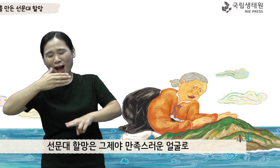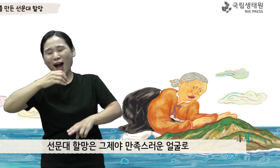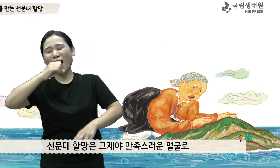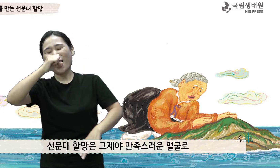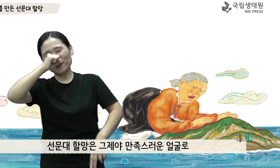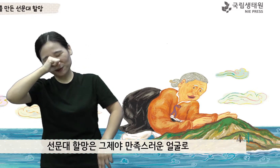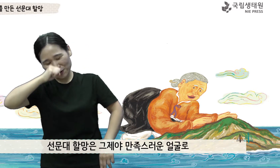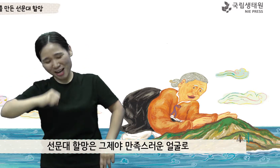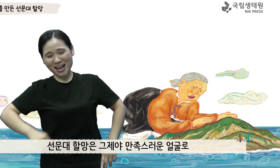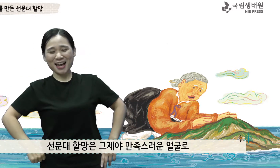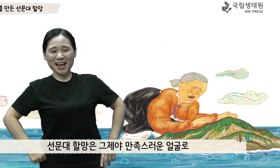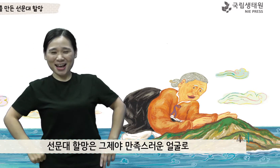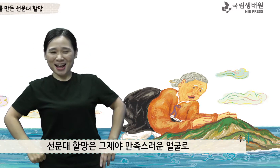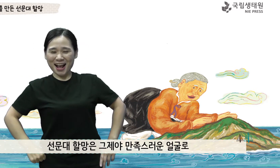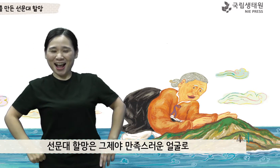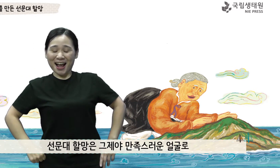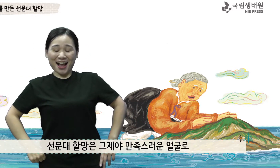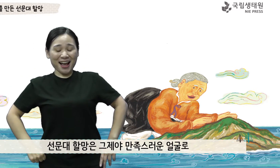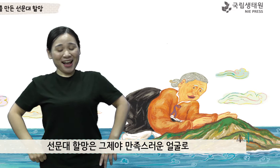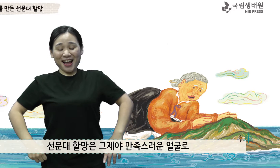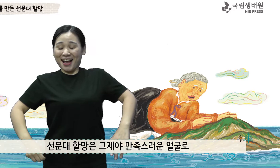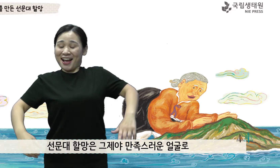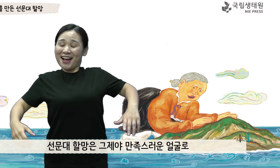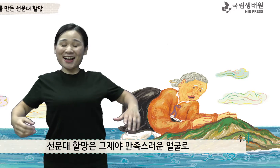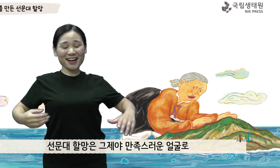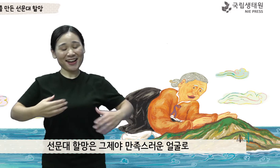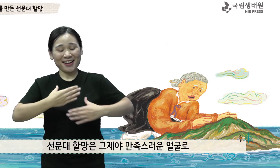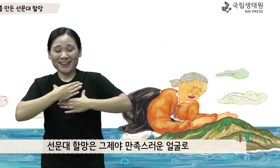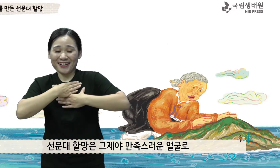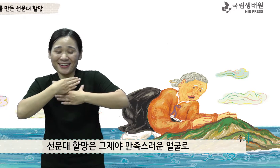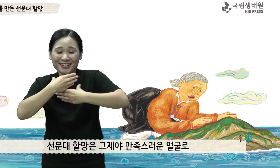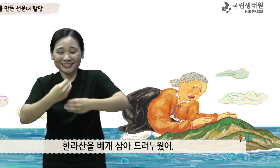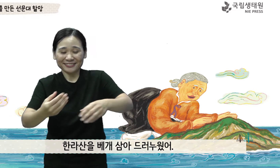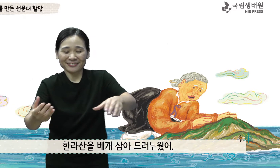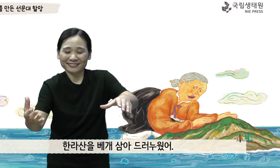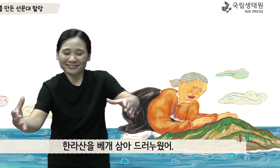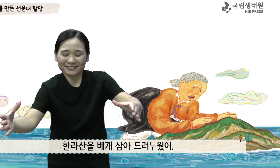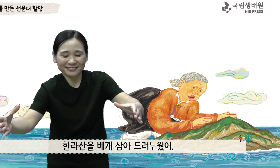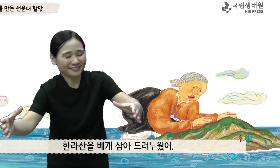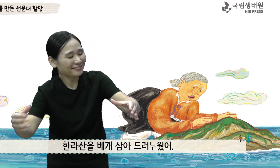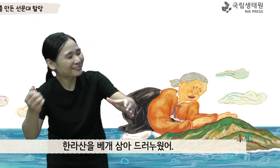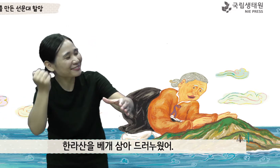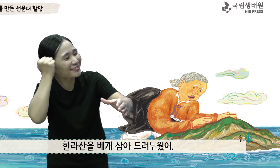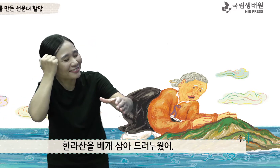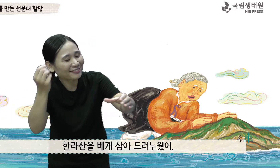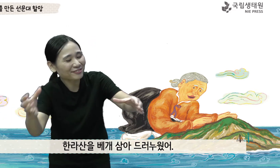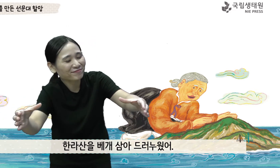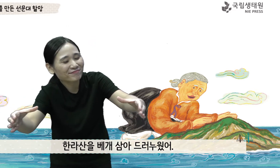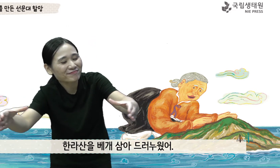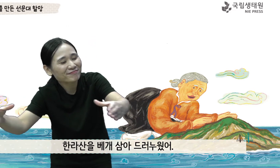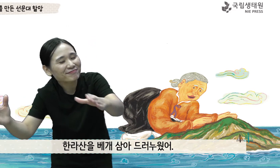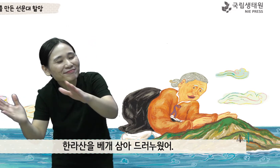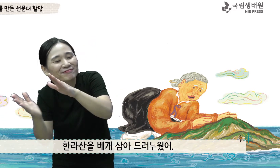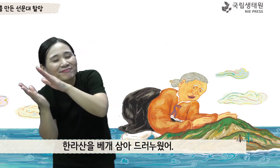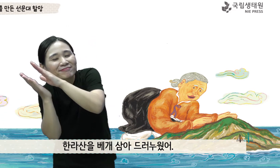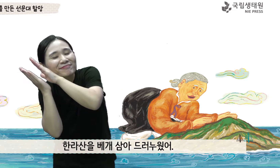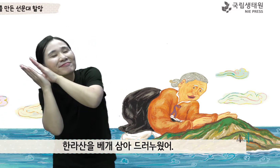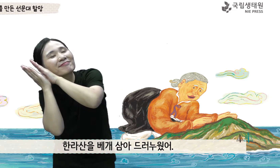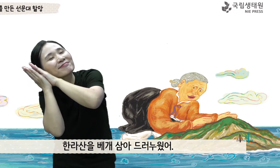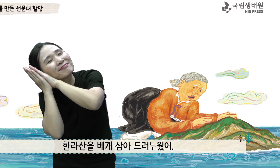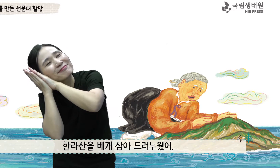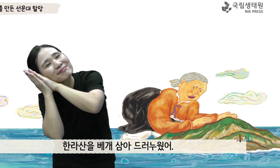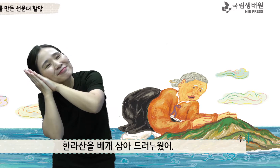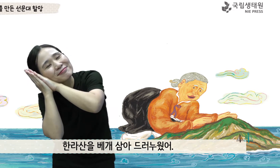섬문대 할망은 그제야 만족스러운 얼굴로 한라산을 베개 삼아 들어 누웠어.